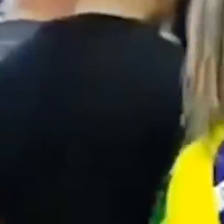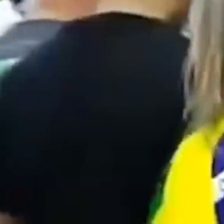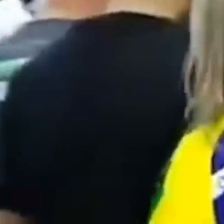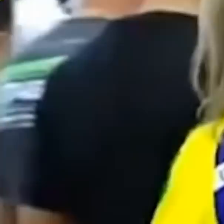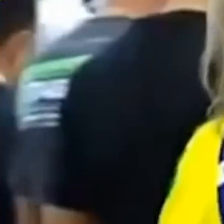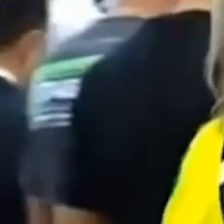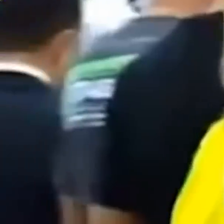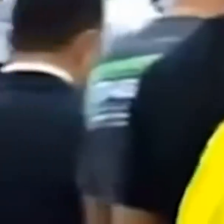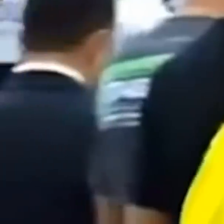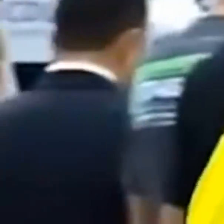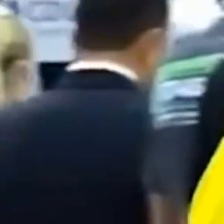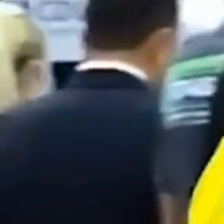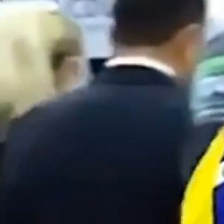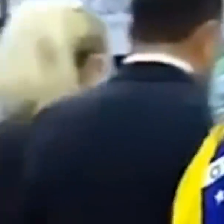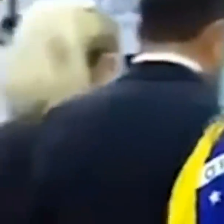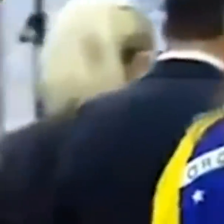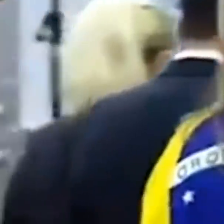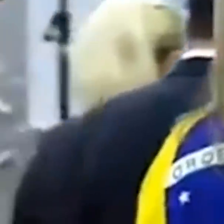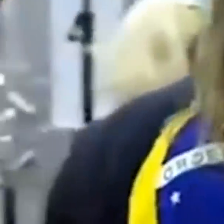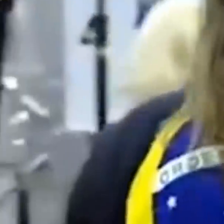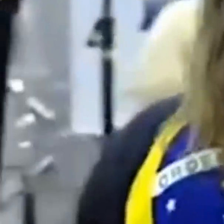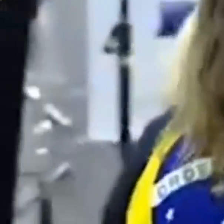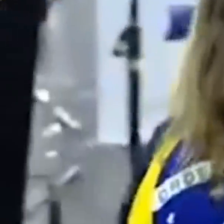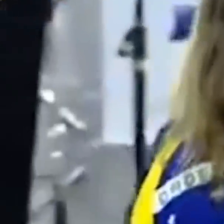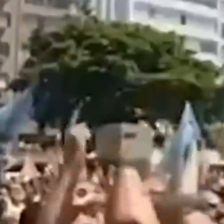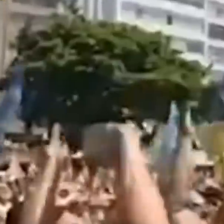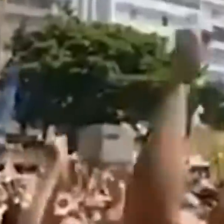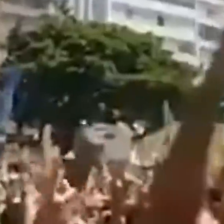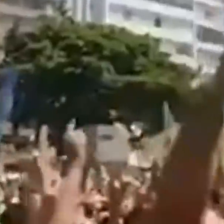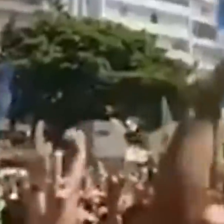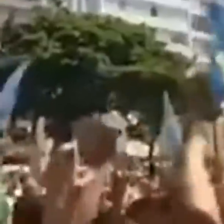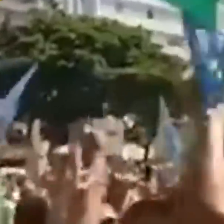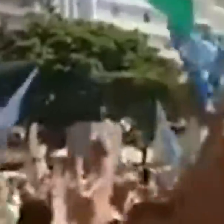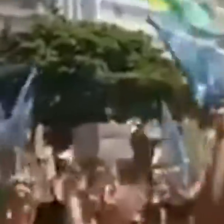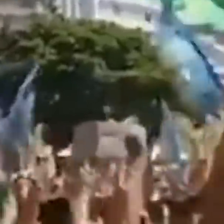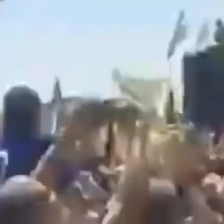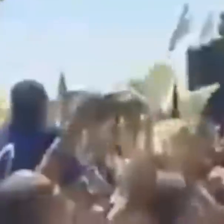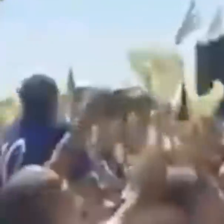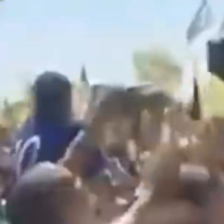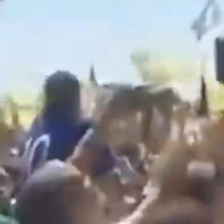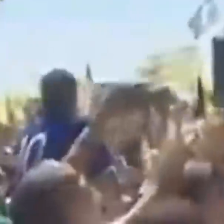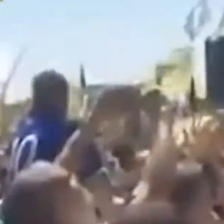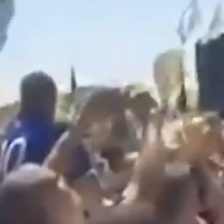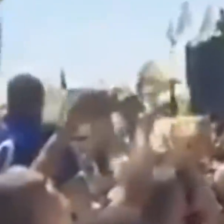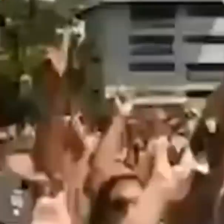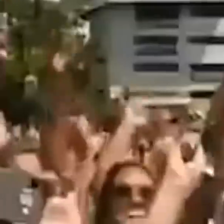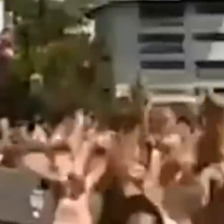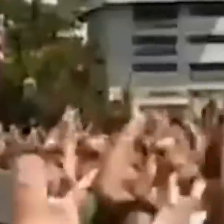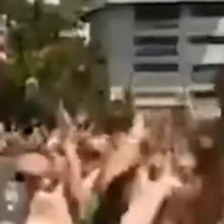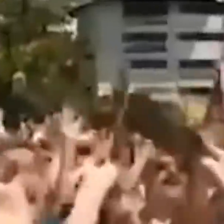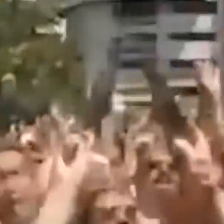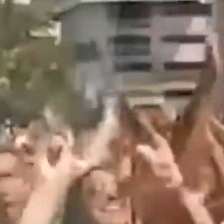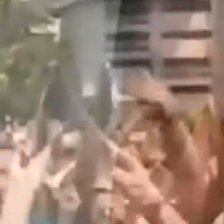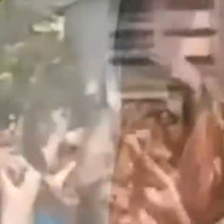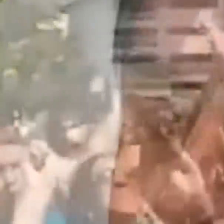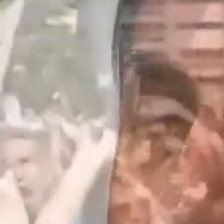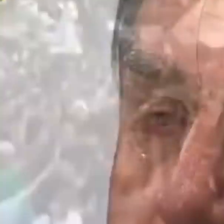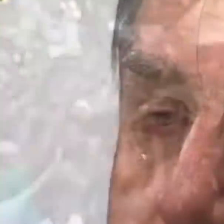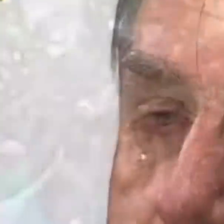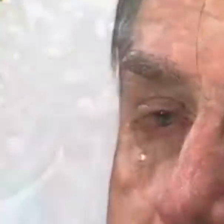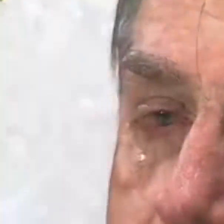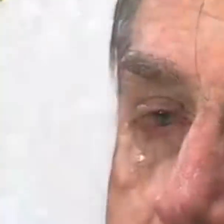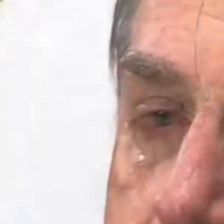bandeira. Com fé na força do povo, ela jamais será vermelha. O Bahia é Bolsonaro, e o cearense